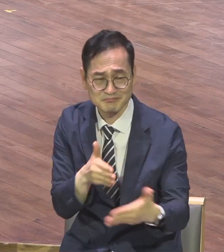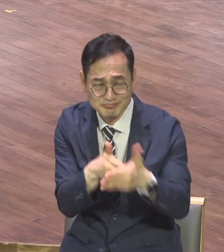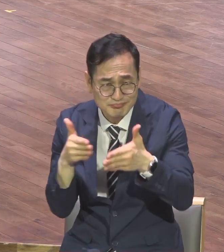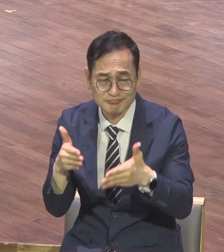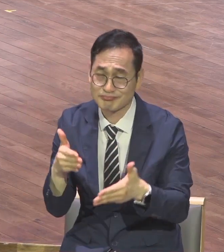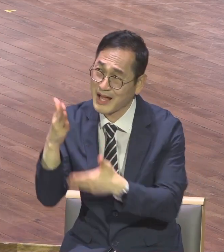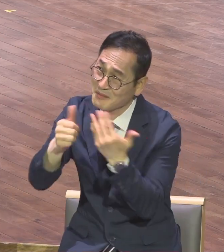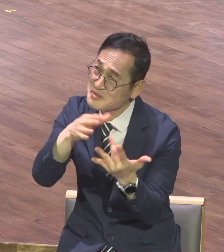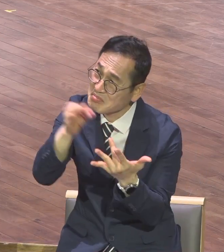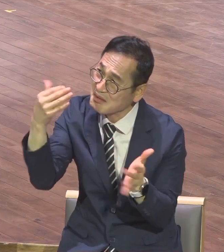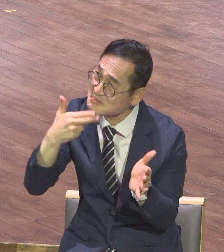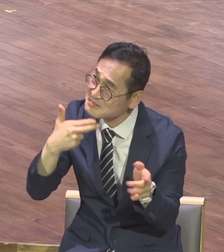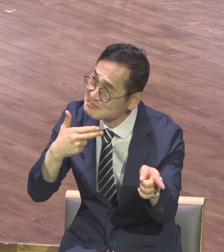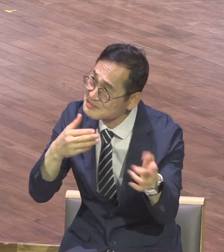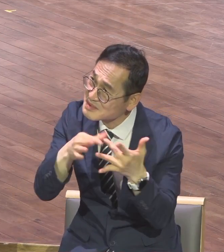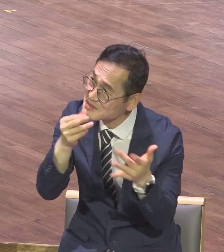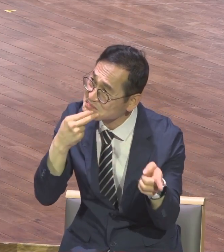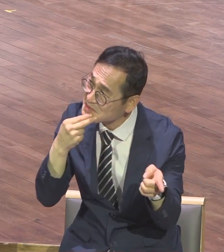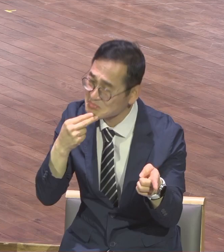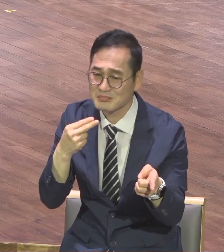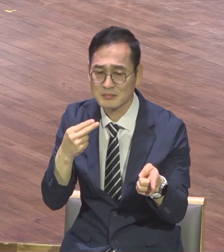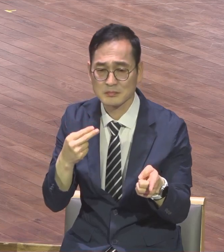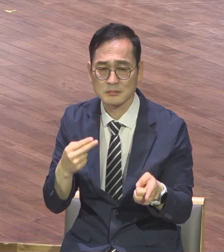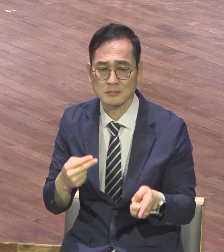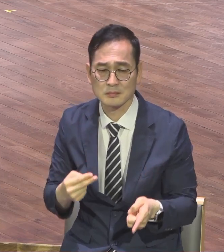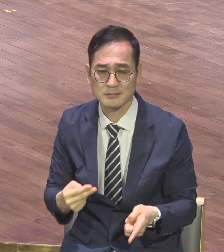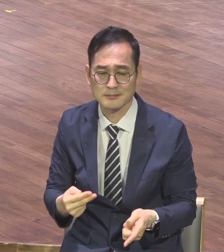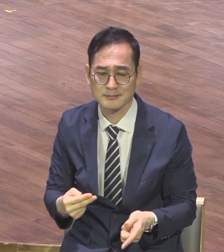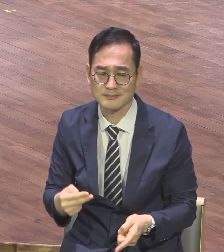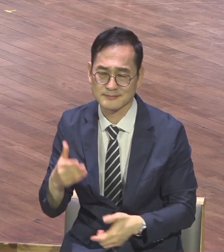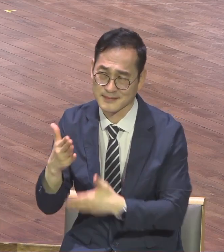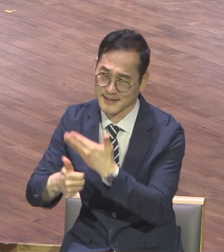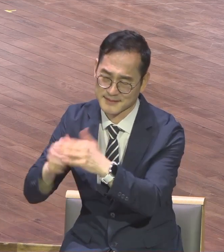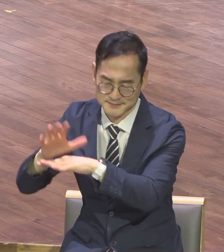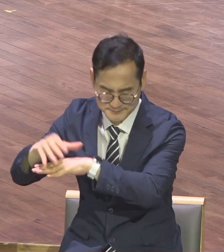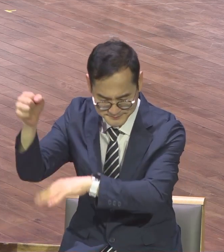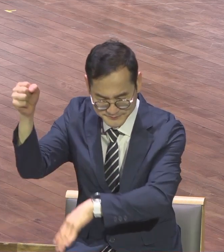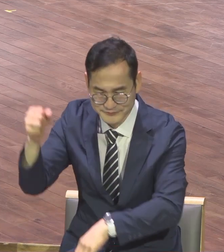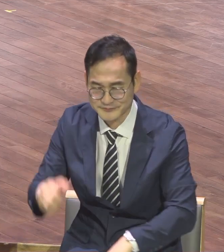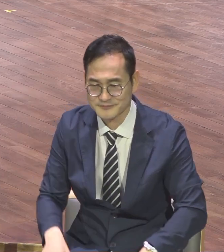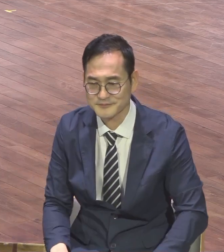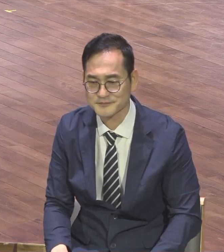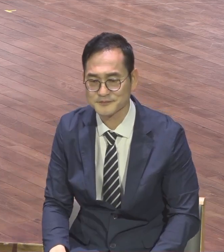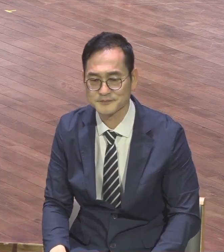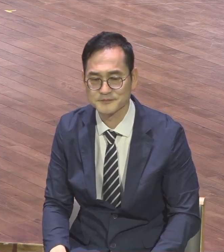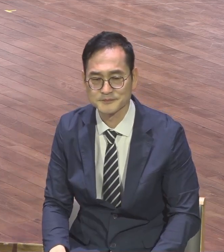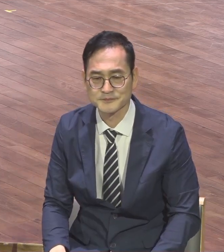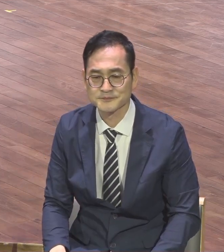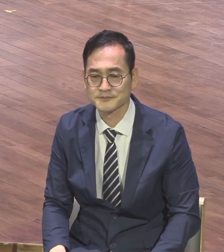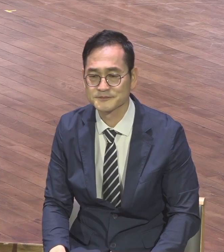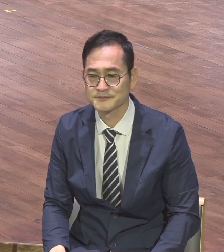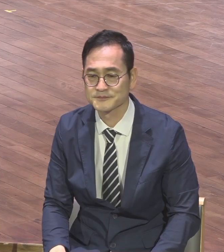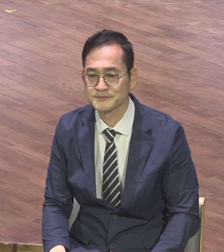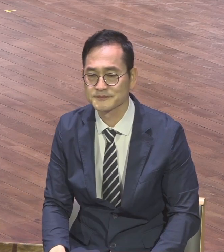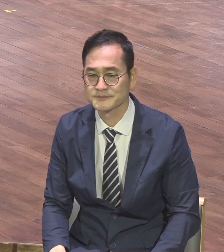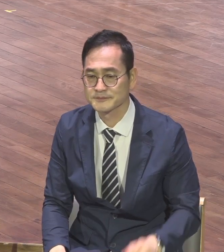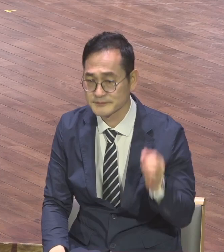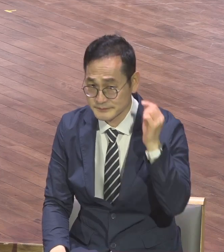이렇게 당당하게 그렇게 받주신 복음을 가지고 증거를 그렇게 하는 거란 말이에요. 그래서